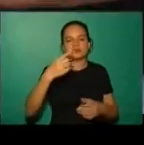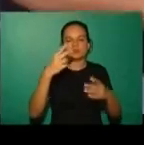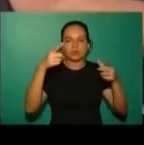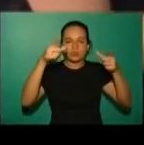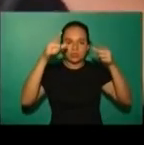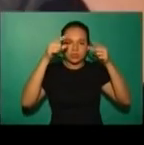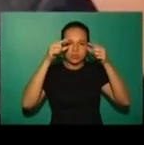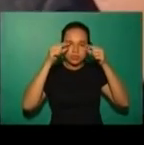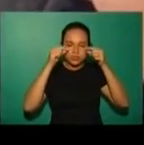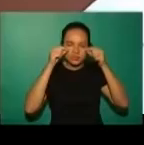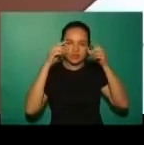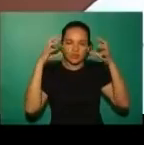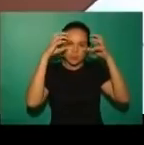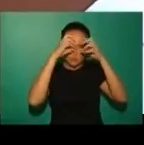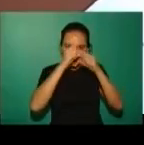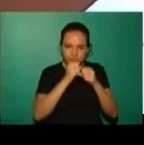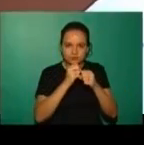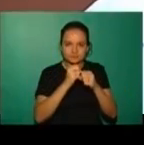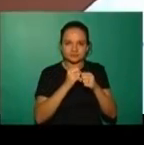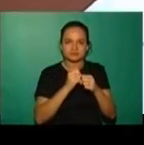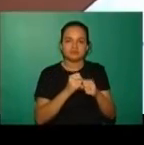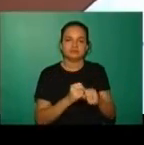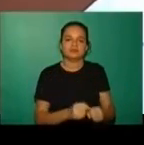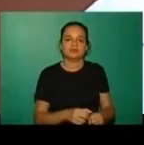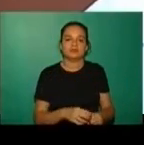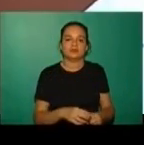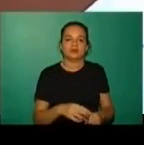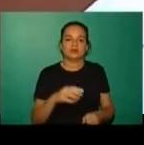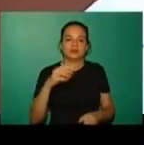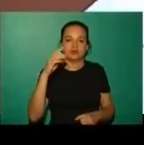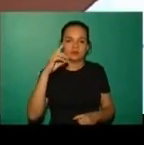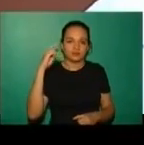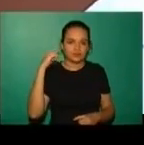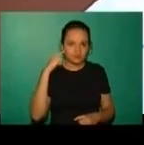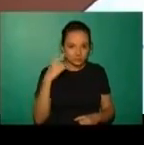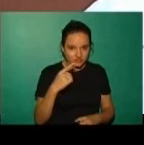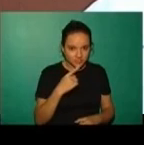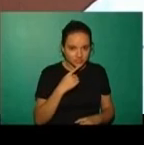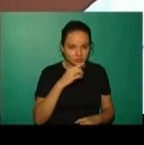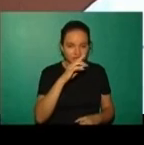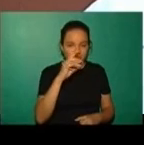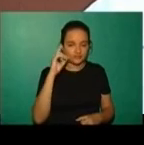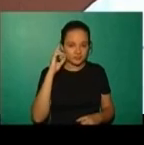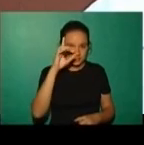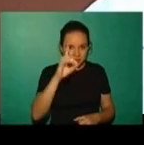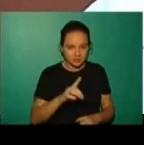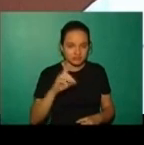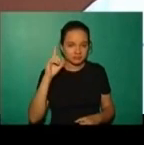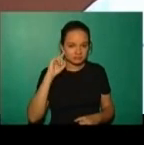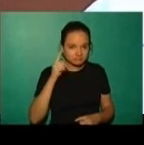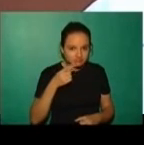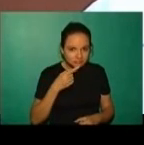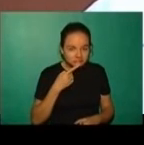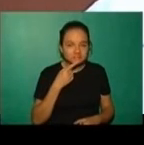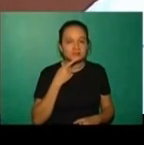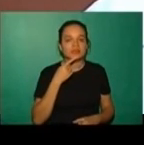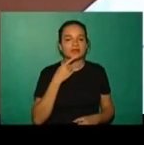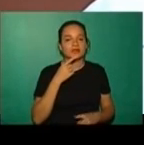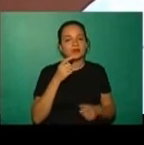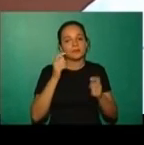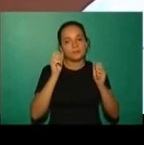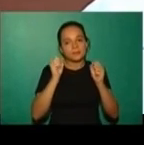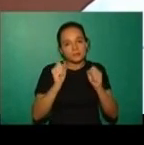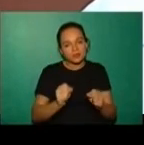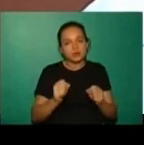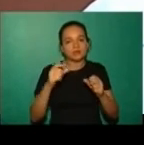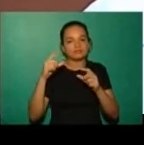cega. A deficiência auditiva, ela vem desde o nascimento e pode ser parcial